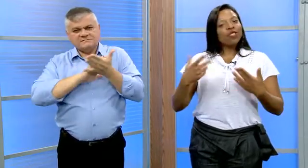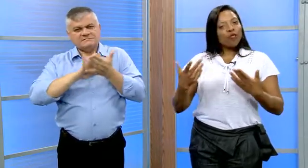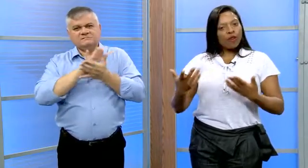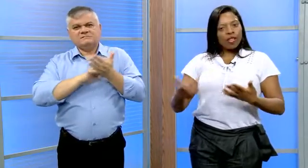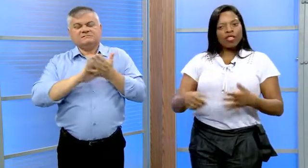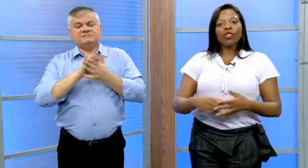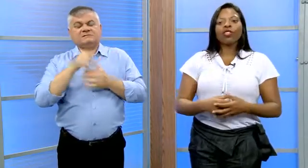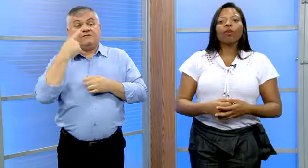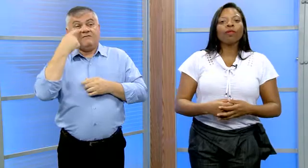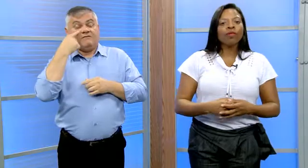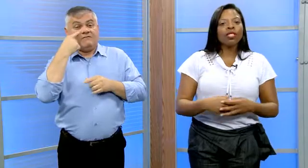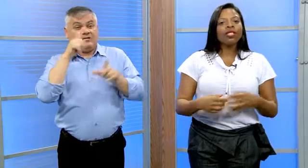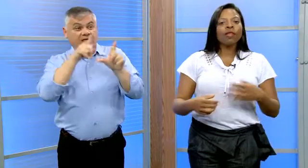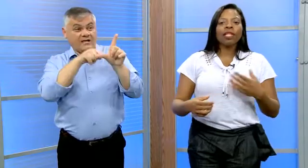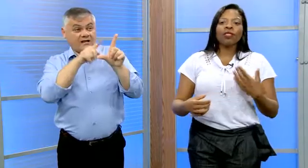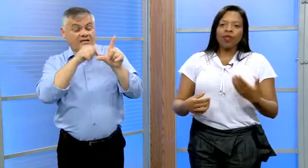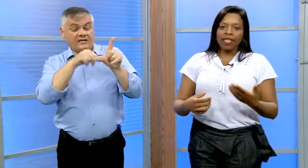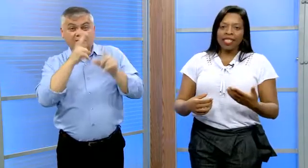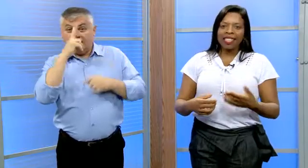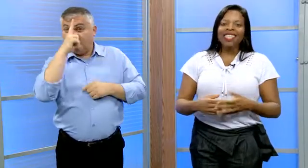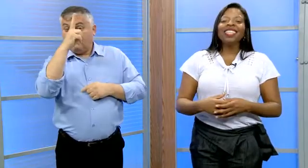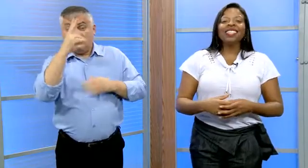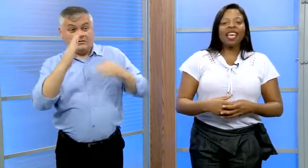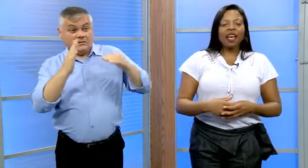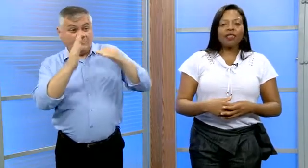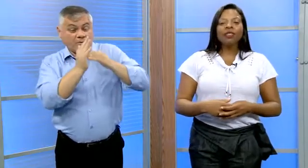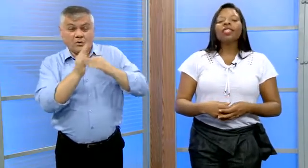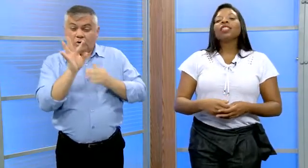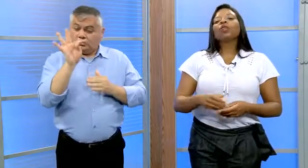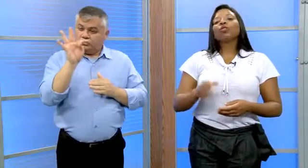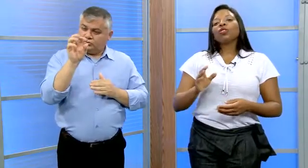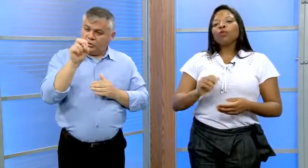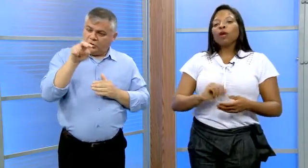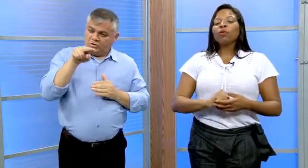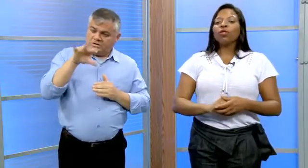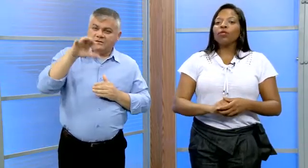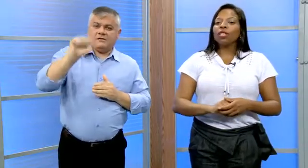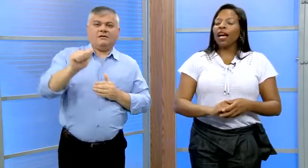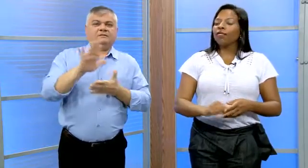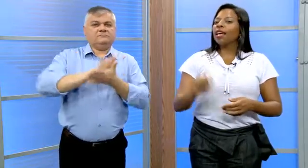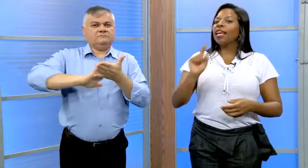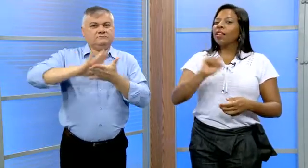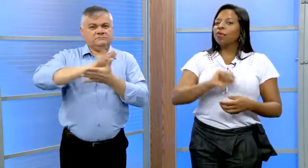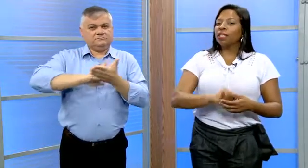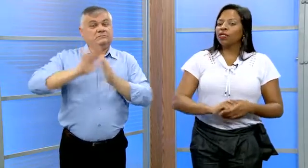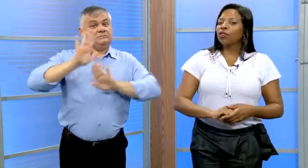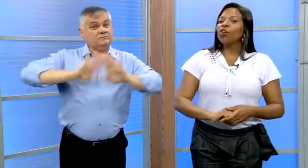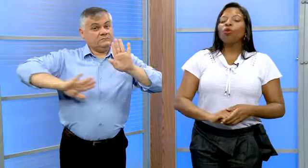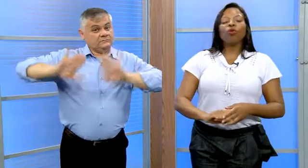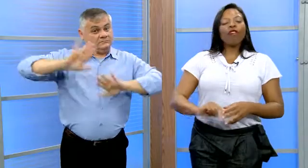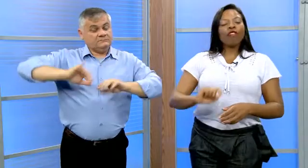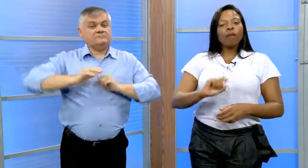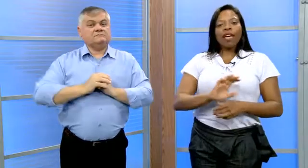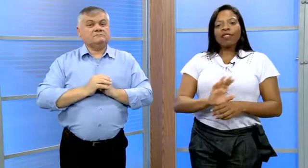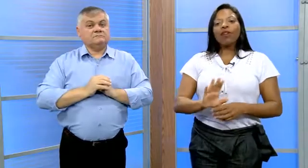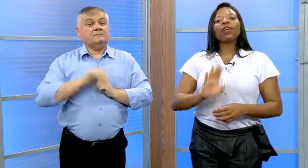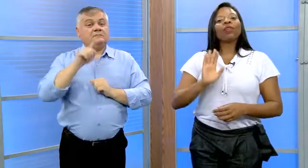mais forte, nós chamamos de sílaba tônica, certo? Temos que tomar muito cuidado. Relembrando, o alfabeto é um